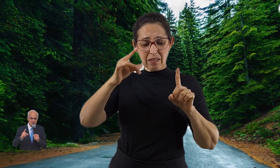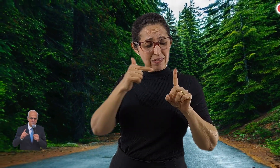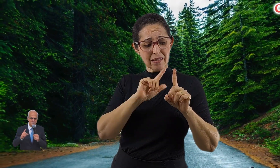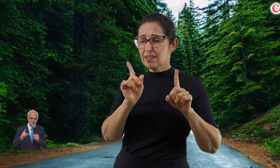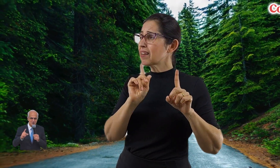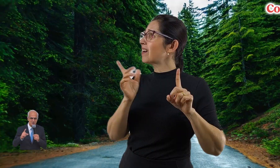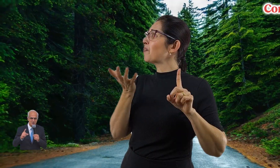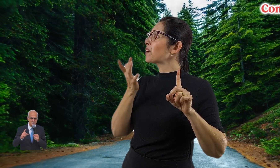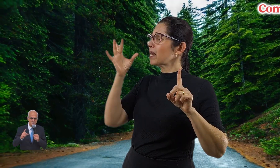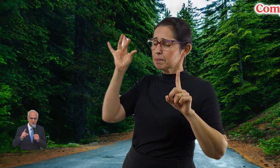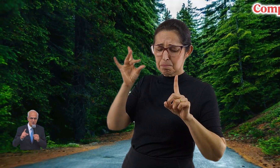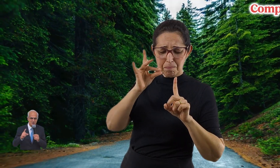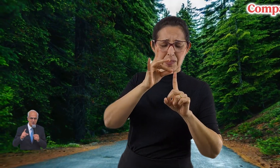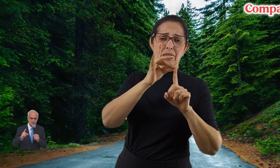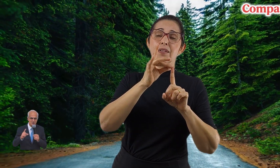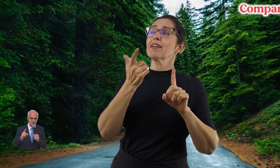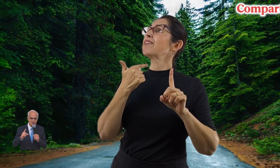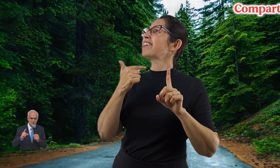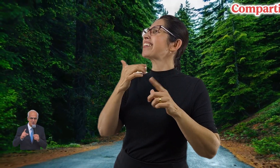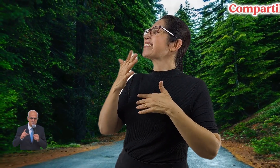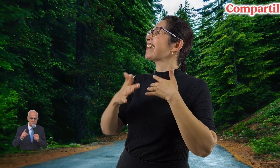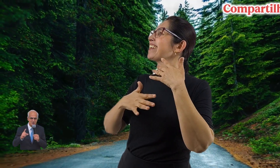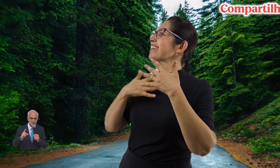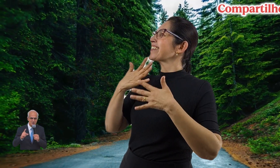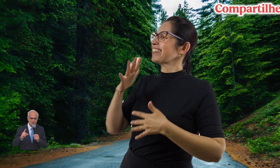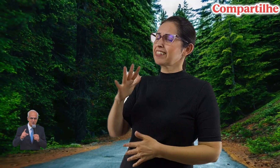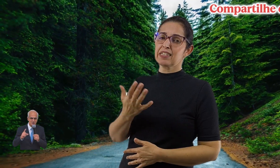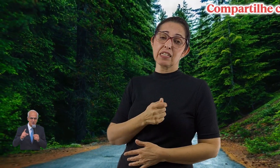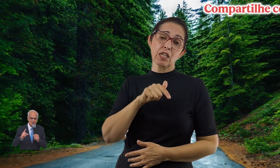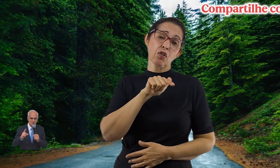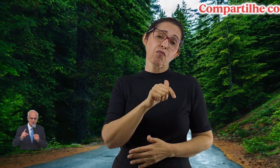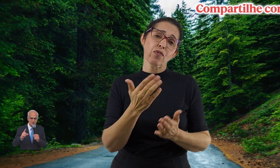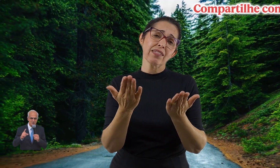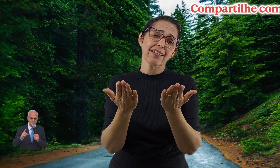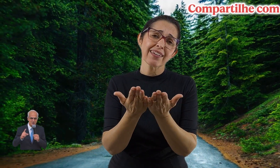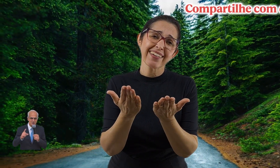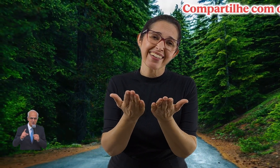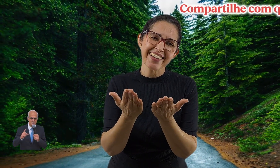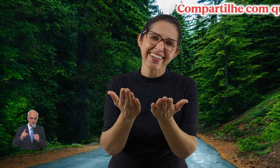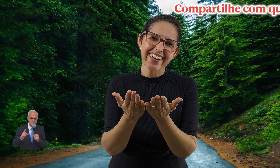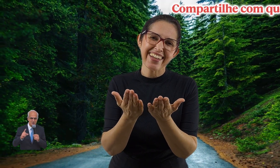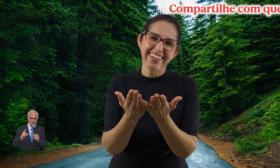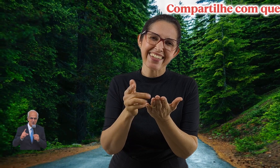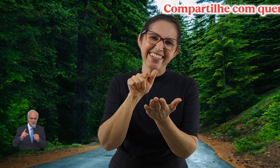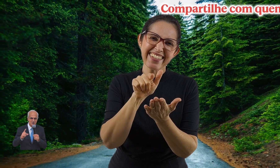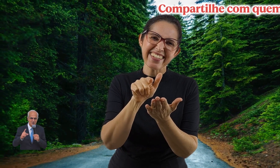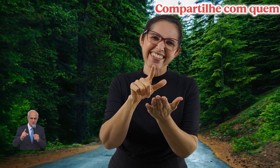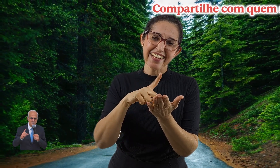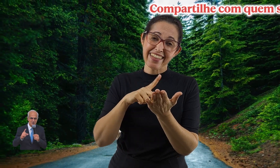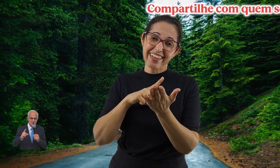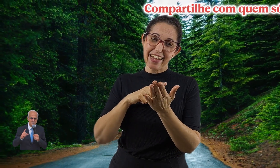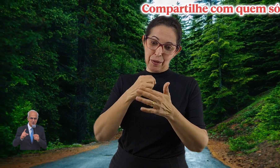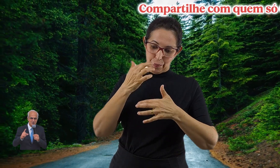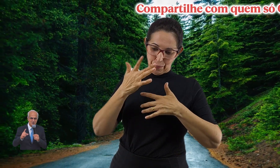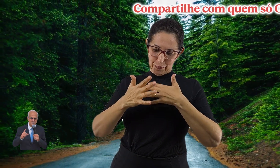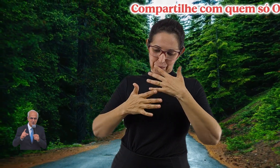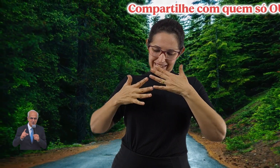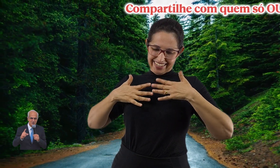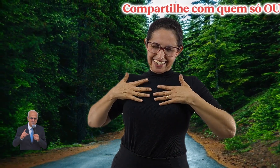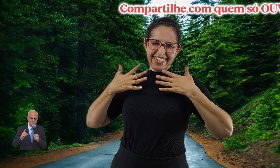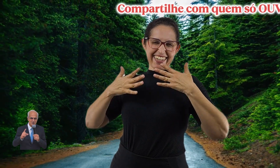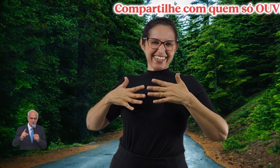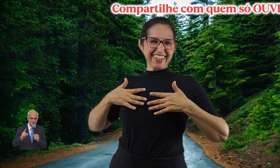quero a alegria da salvação. Você é crente ou você está cheio do Espírito Santo e cheio da alegria da salvação? Se não